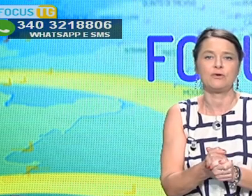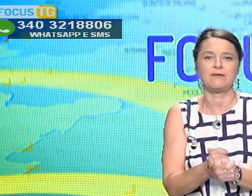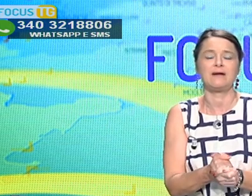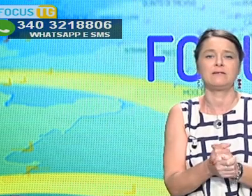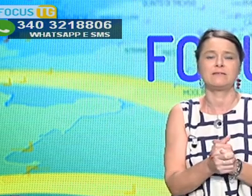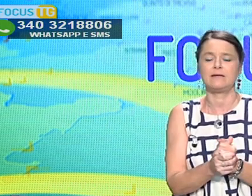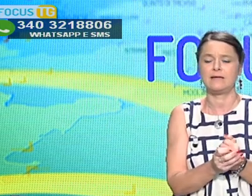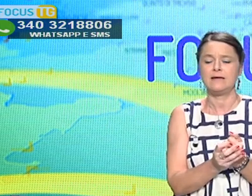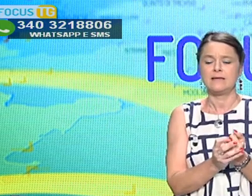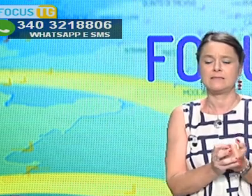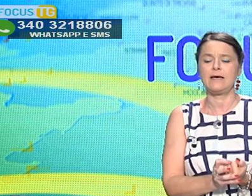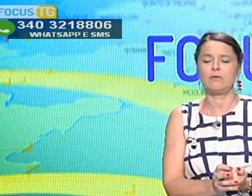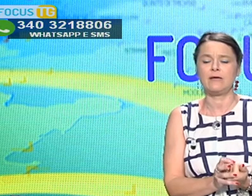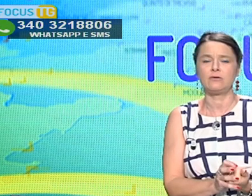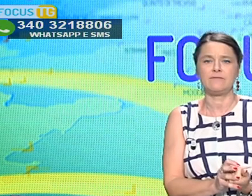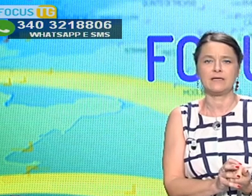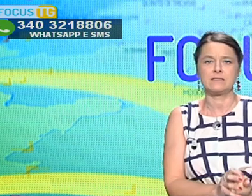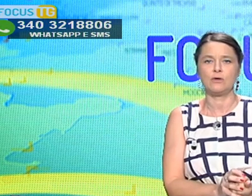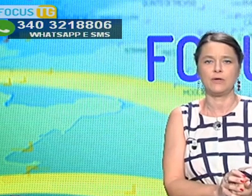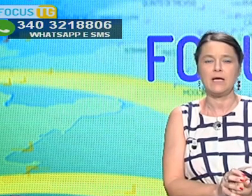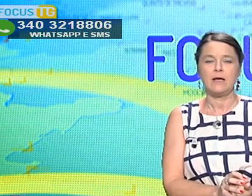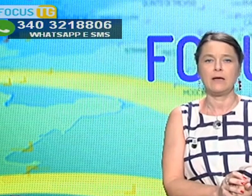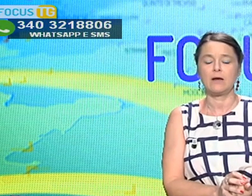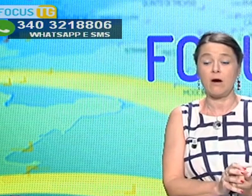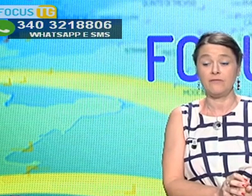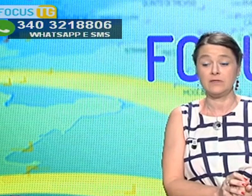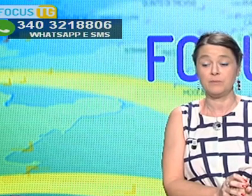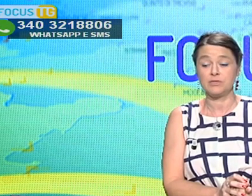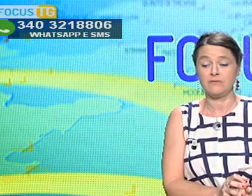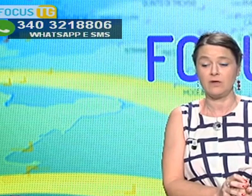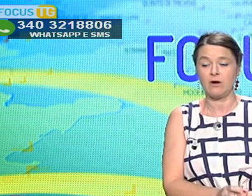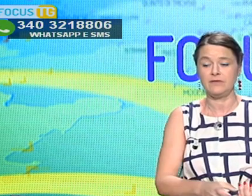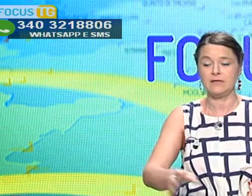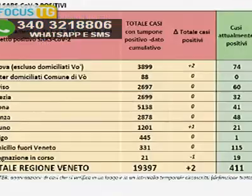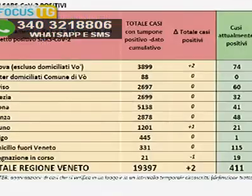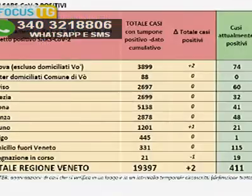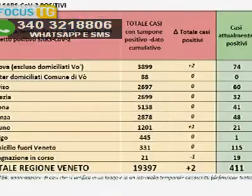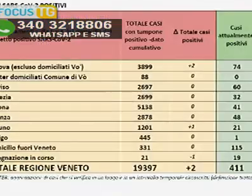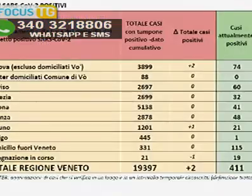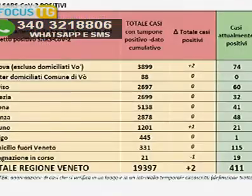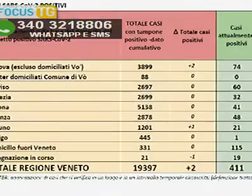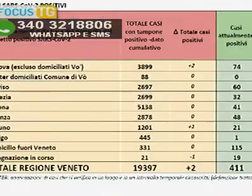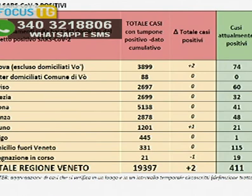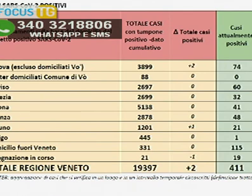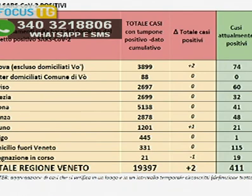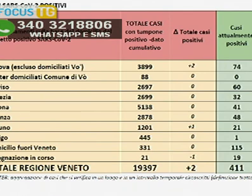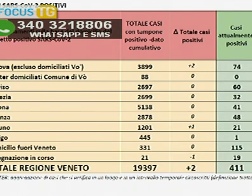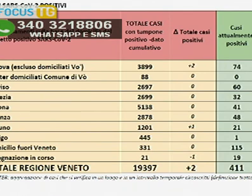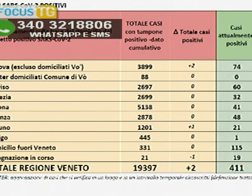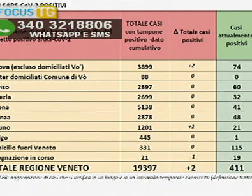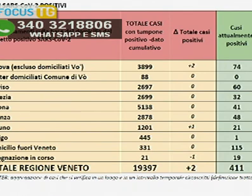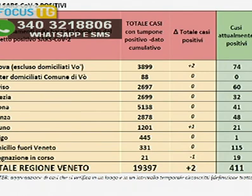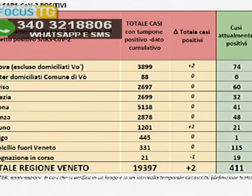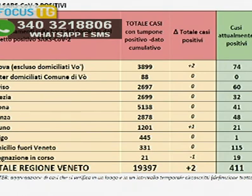che sono arrivati da Azienda Zero in merito alle variazioni Covid, di positivi Covid. E allora dalla tabella si vede che ci